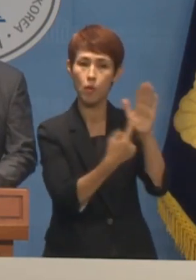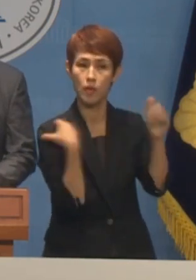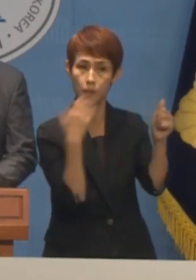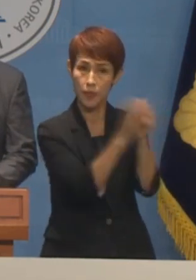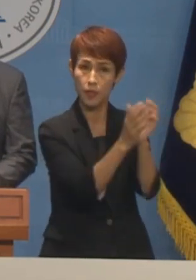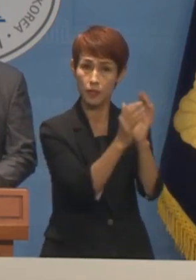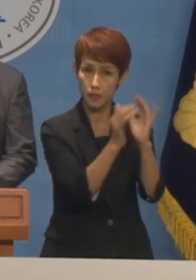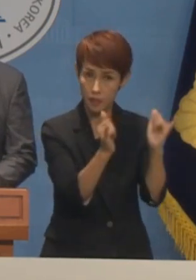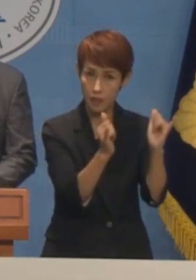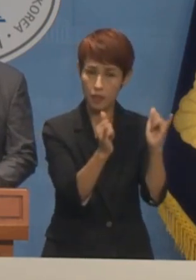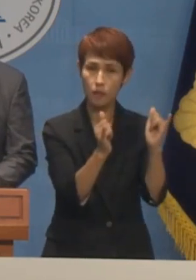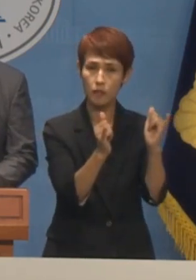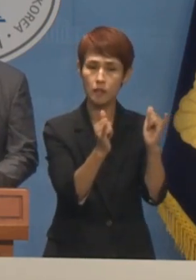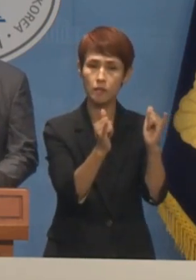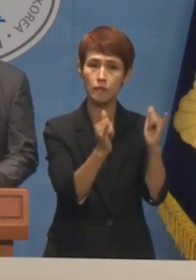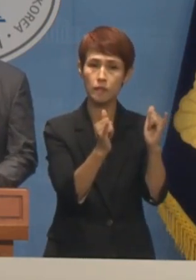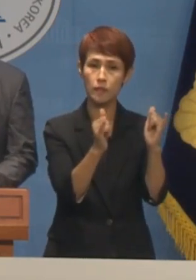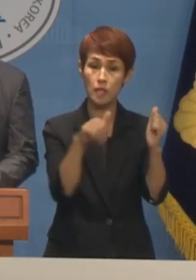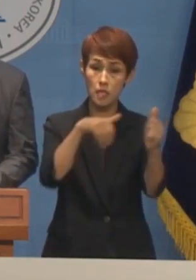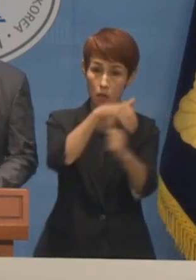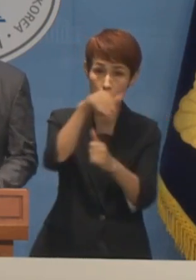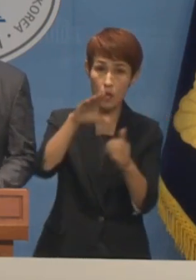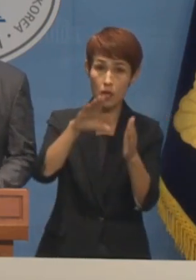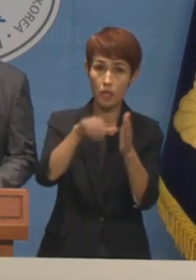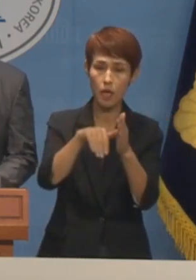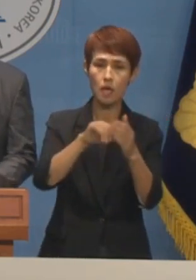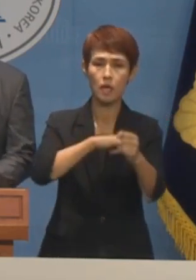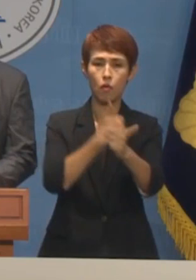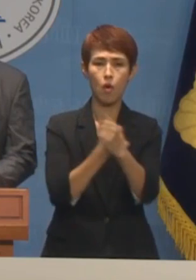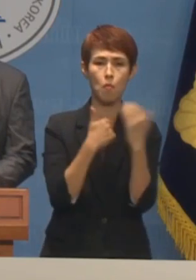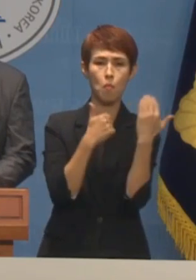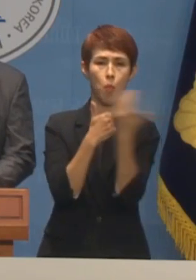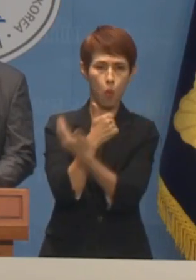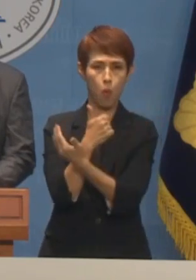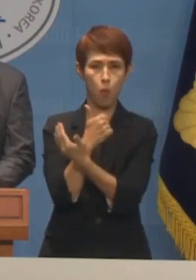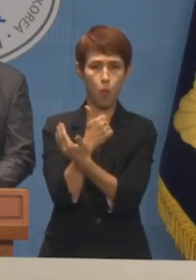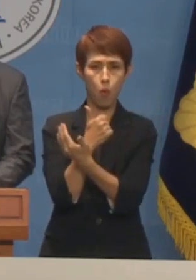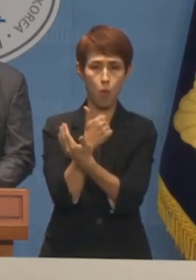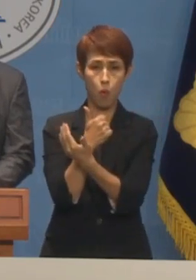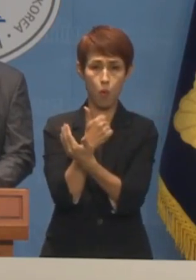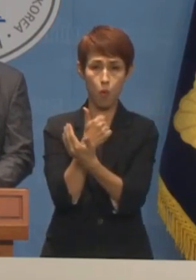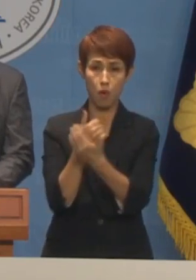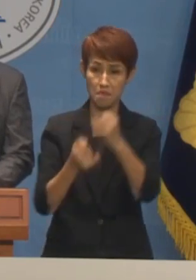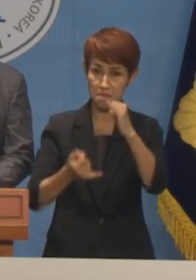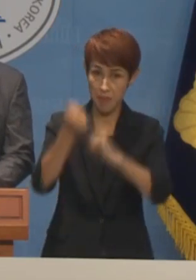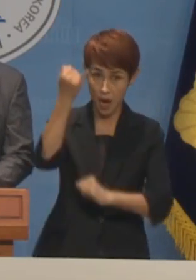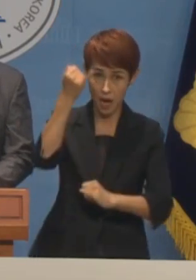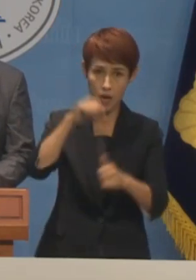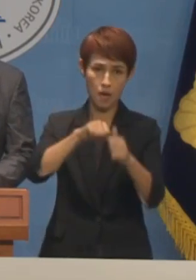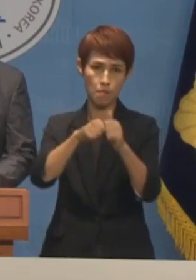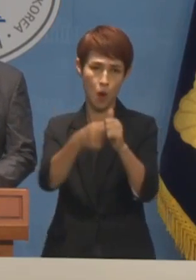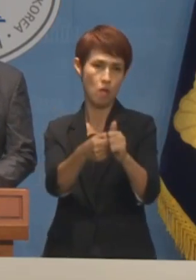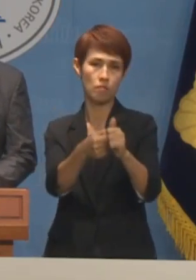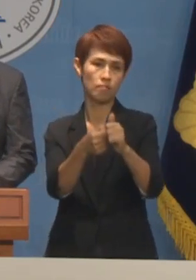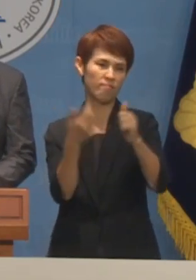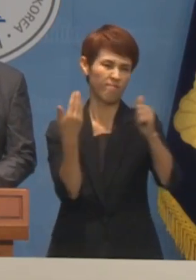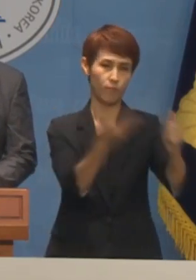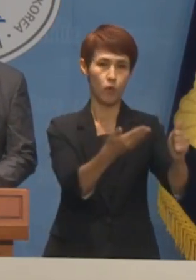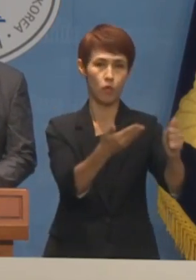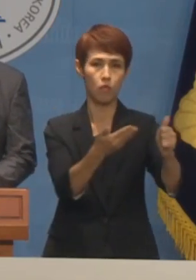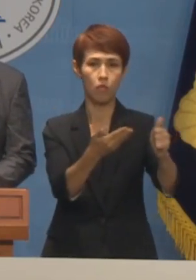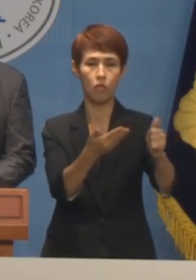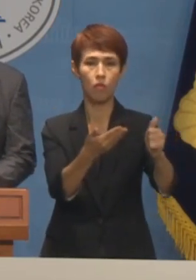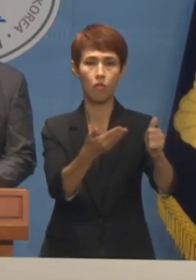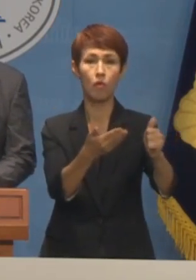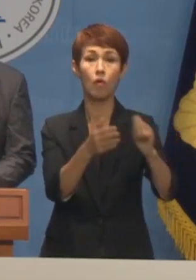등이 수사 공보상 부담하는 이러한 인권보호 의무를 위반했을 경우 처벌받도록 독직 폭행 등